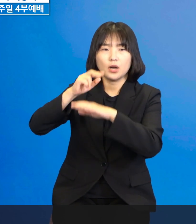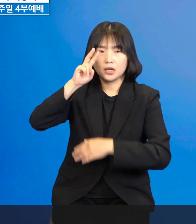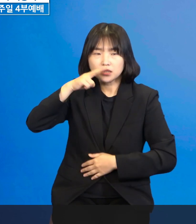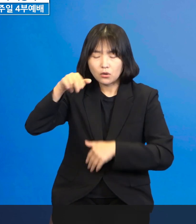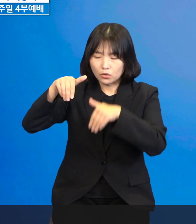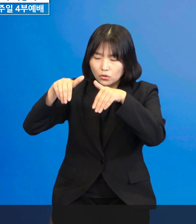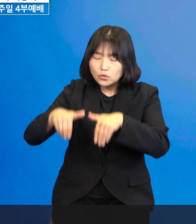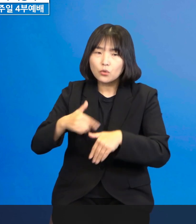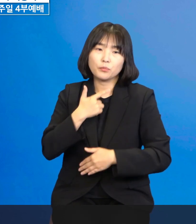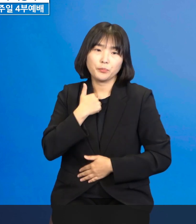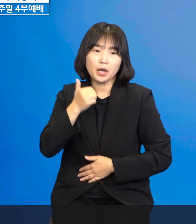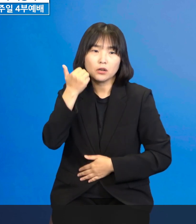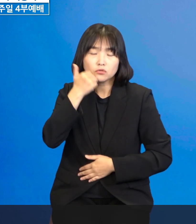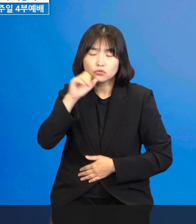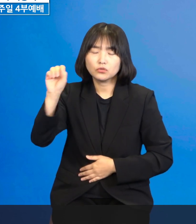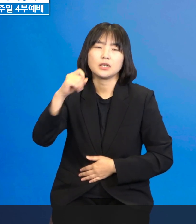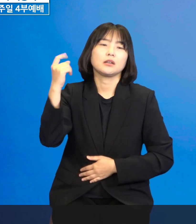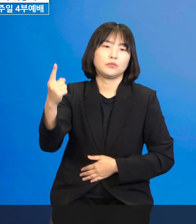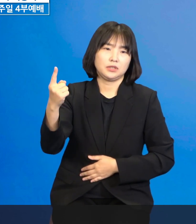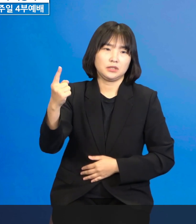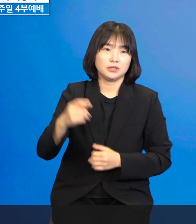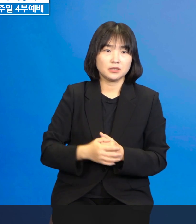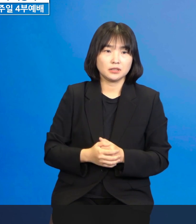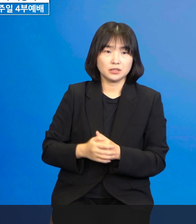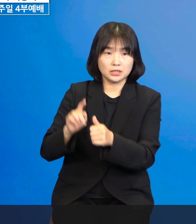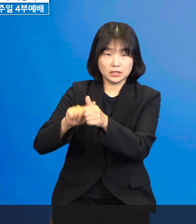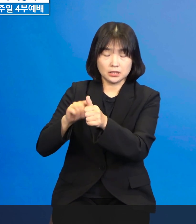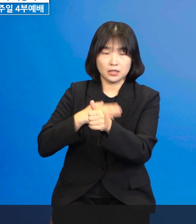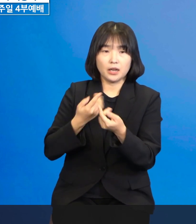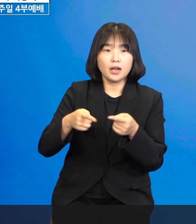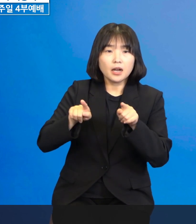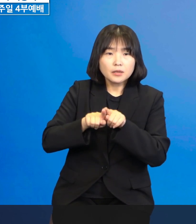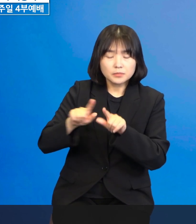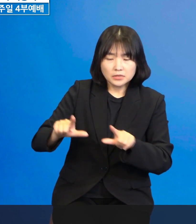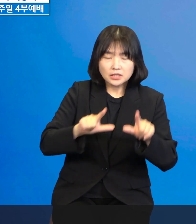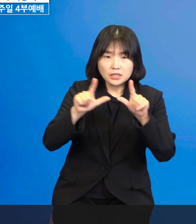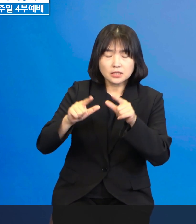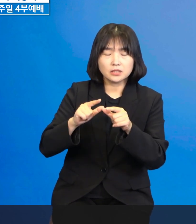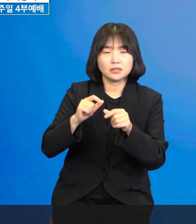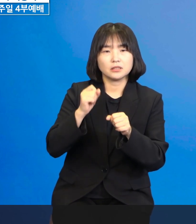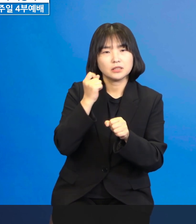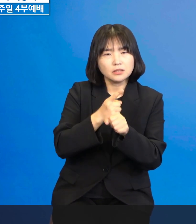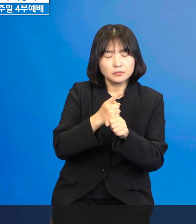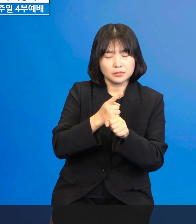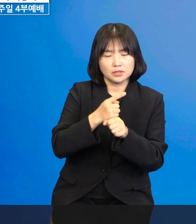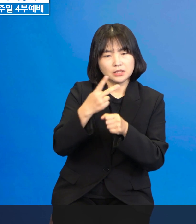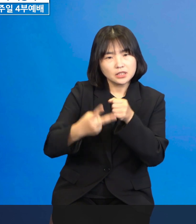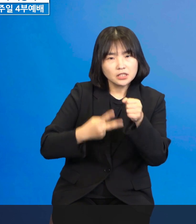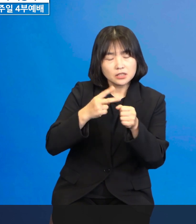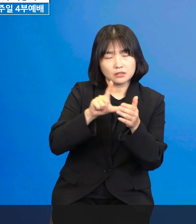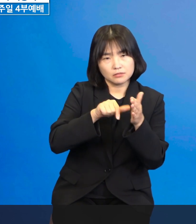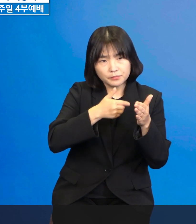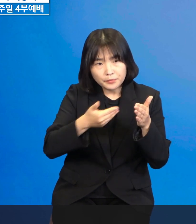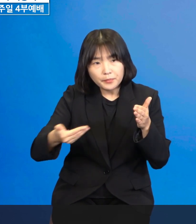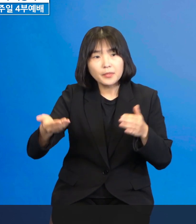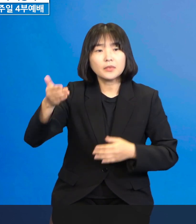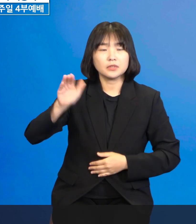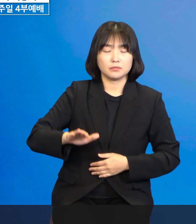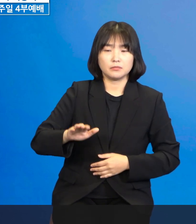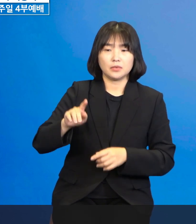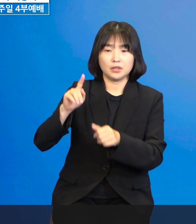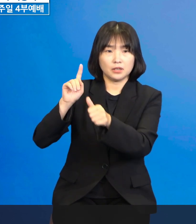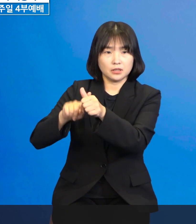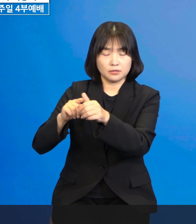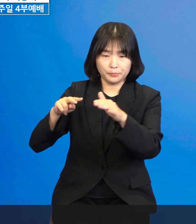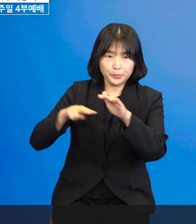이스라엘 왕 사울의 종이었던 다윗이요. 그가 나와 함께 지낸 지가 이미 한두 해가 지났지만 그가